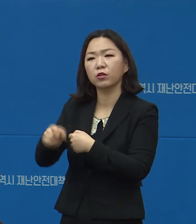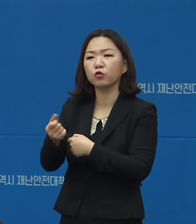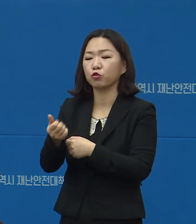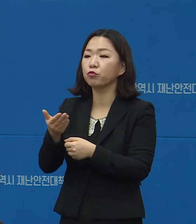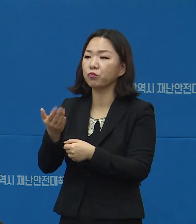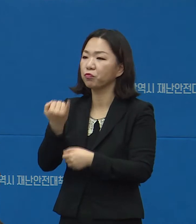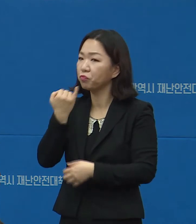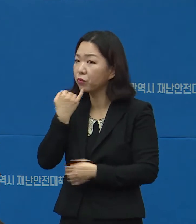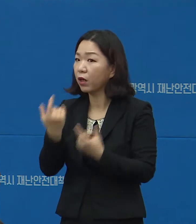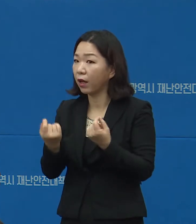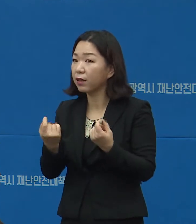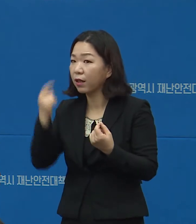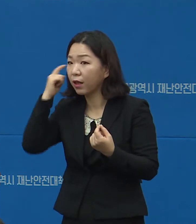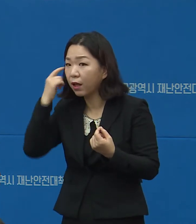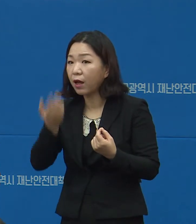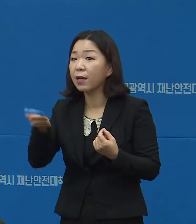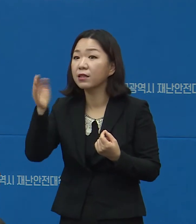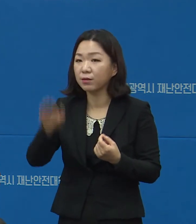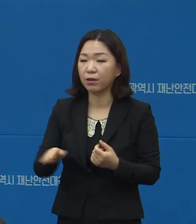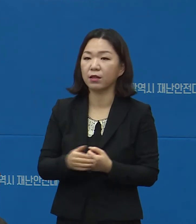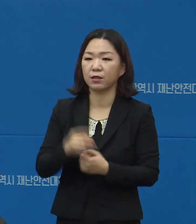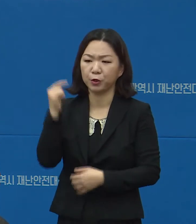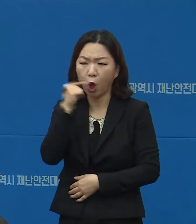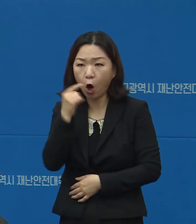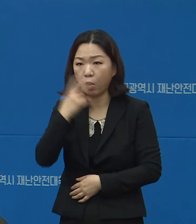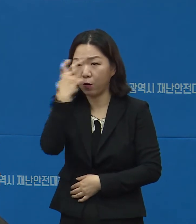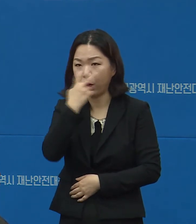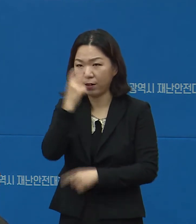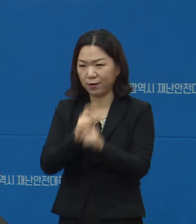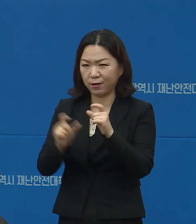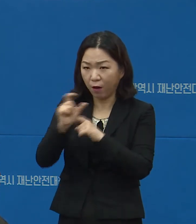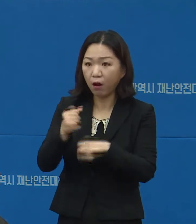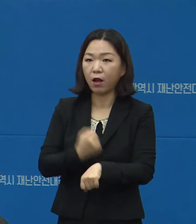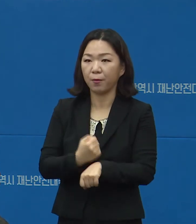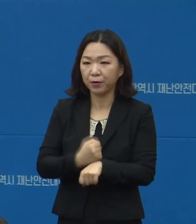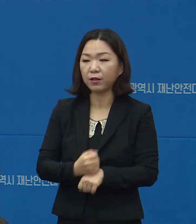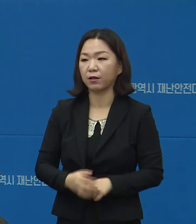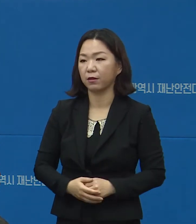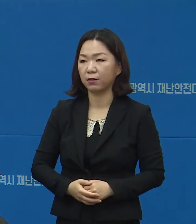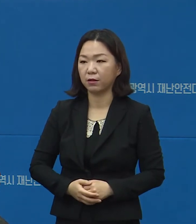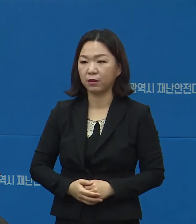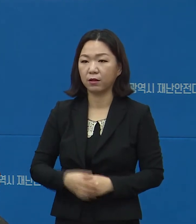있지만은 철저하게 관리를 하도록 하겠습니다. 그리고